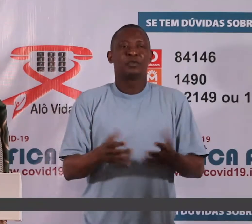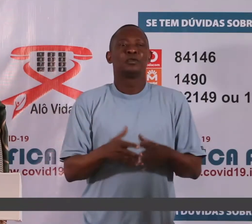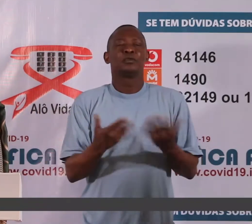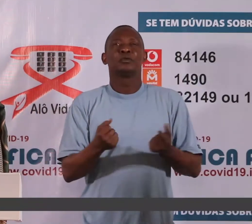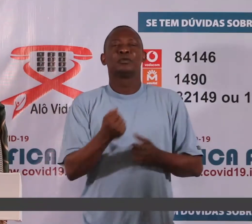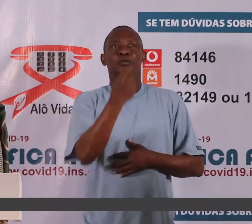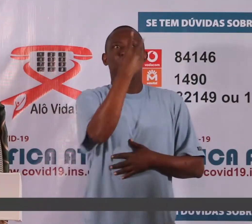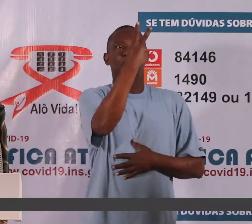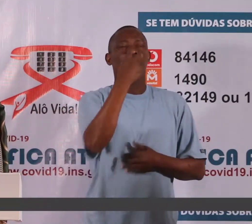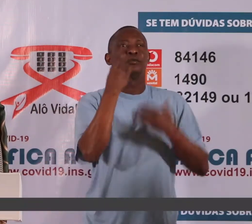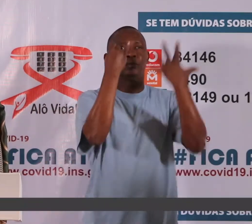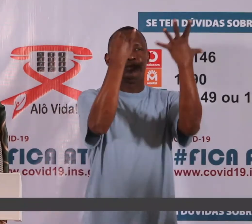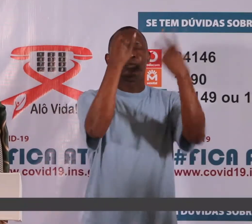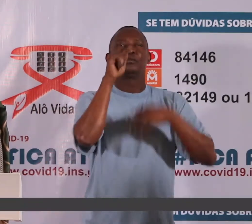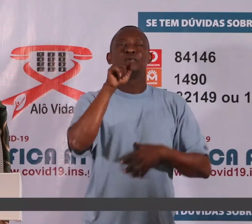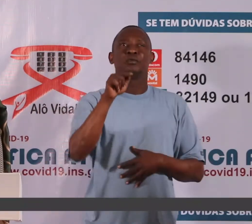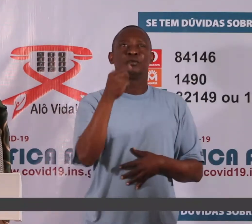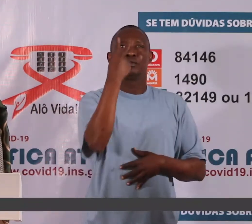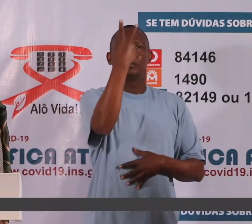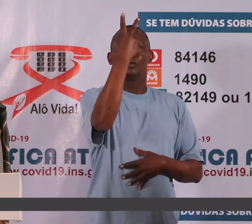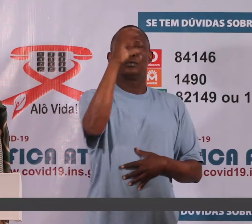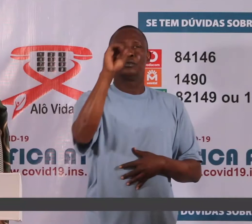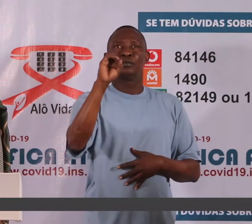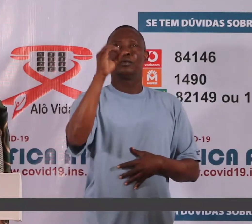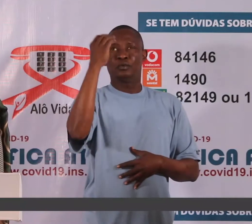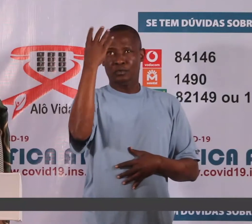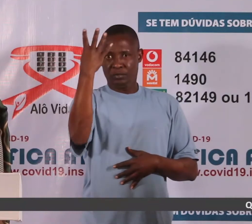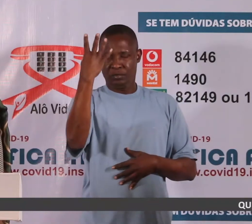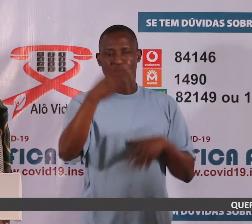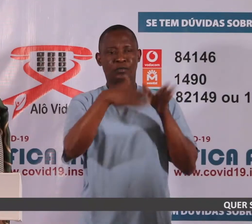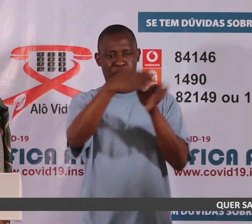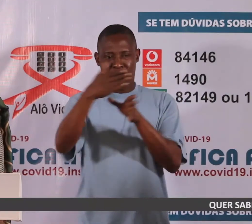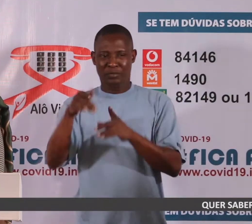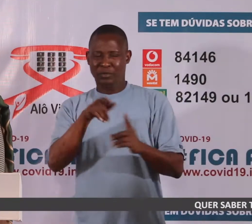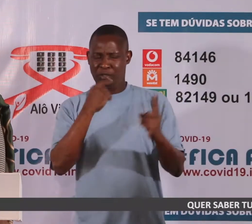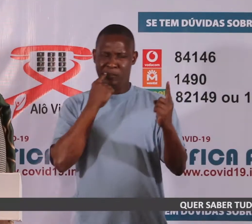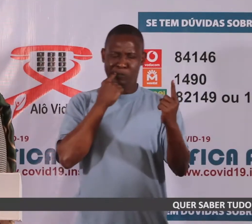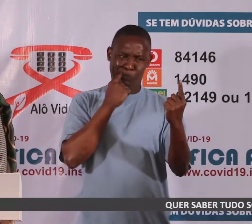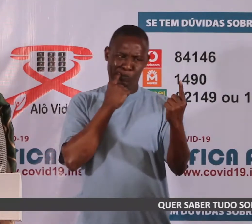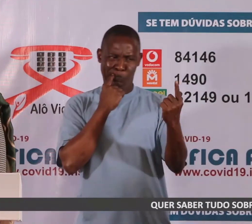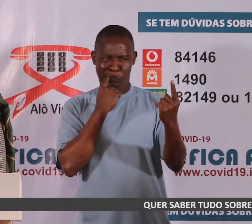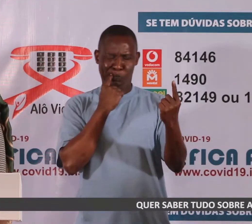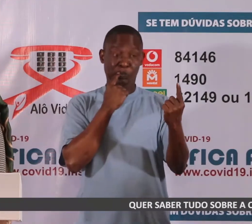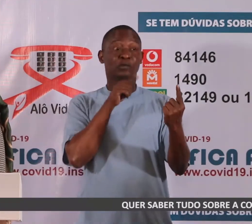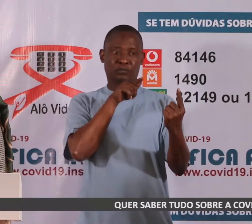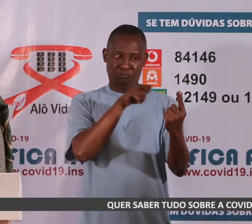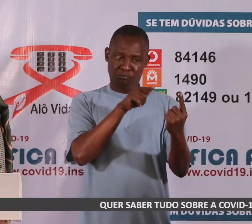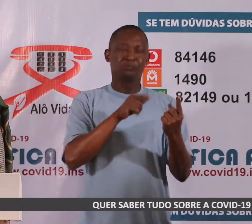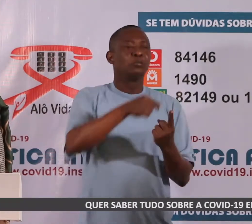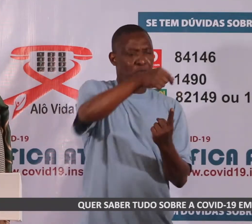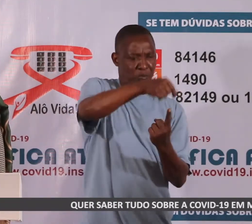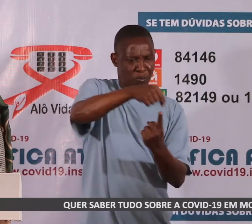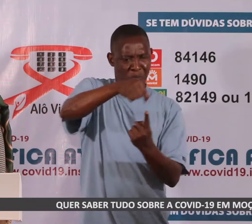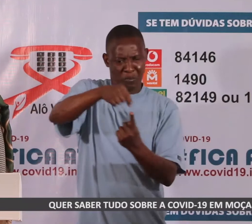de 26.204 pessoas suspeitas de infecção de Covid-19 que foram testadas, dos